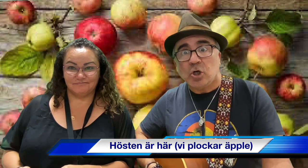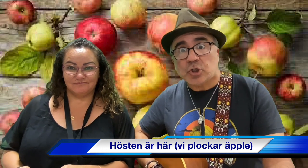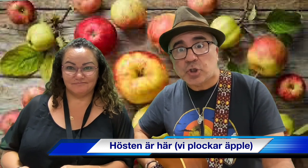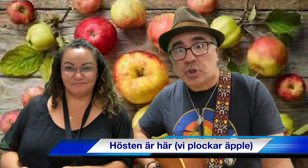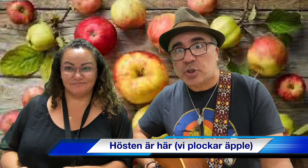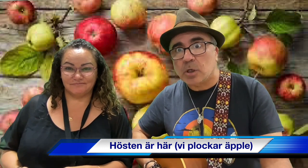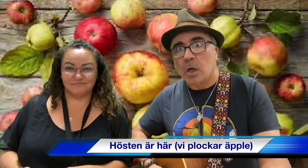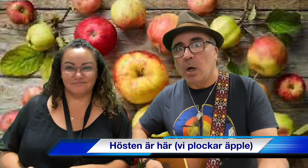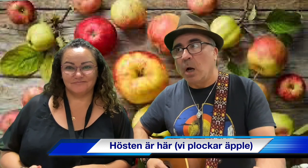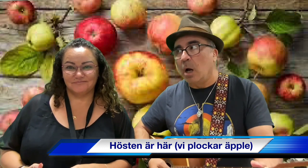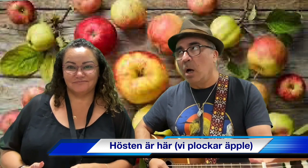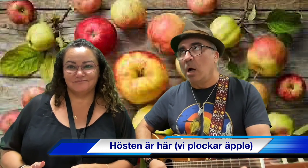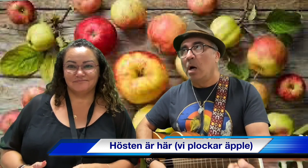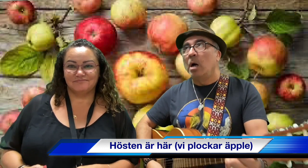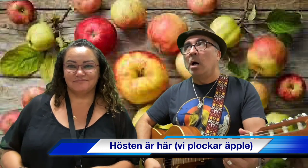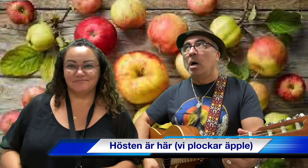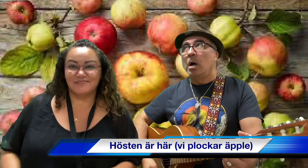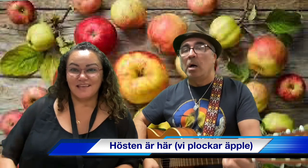ok höst.